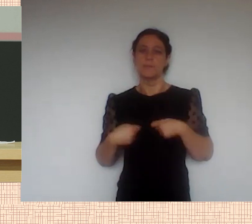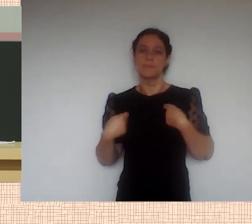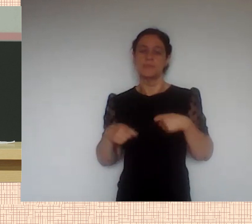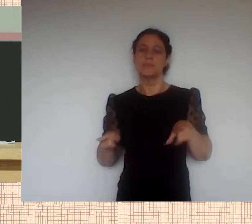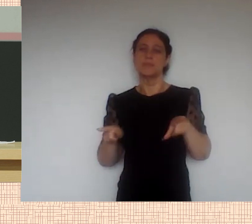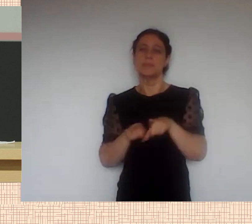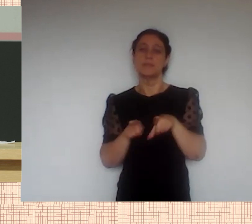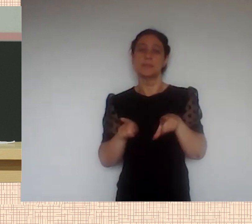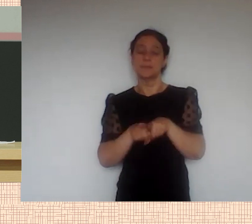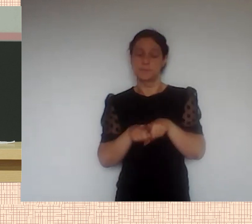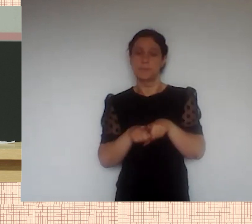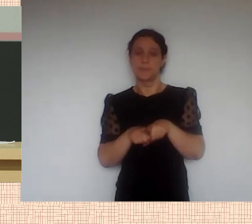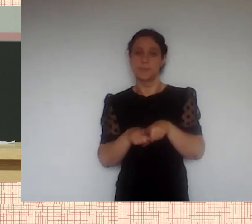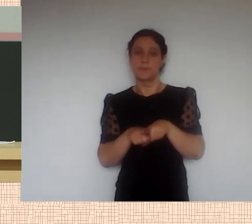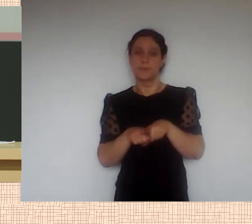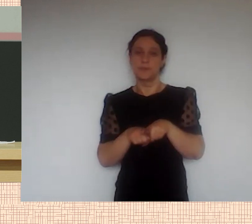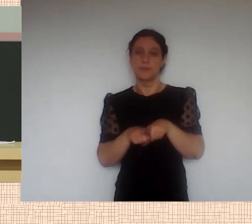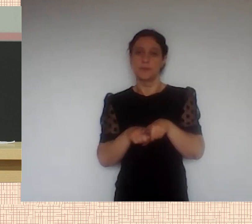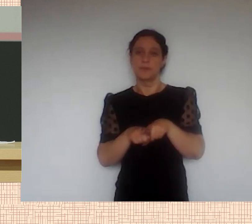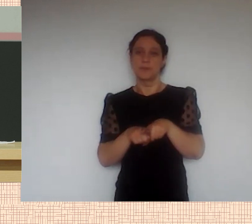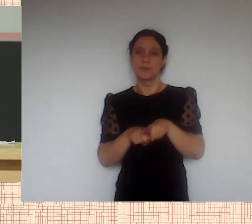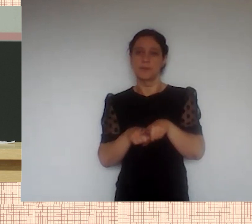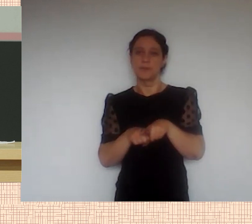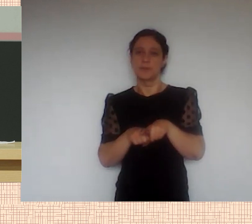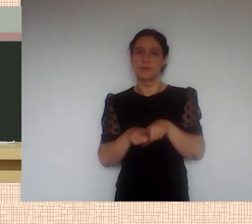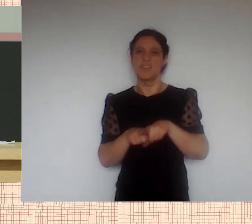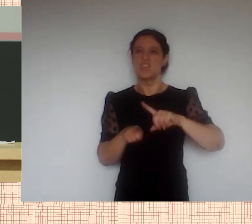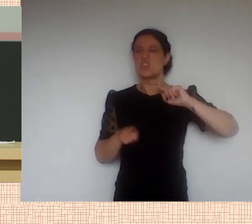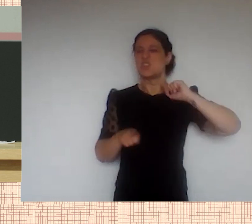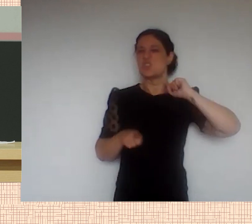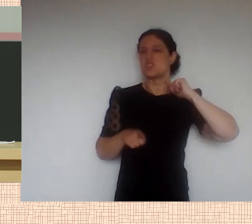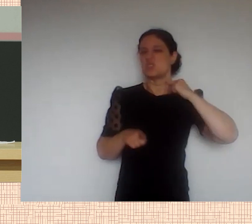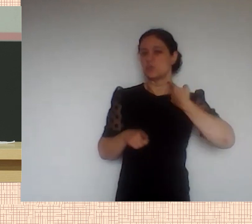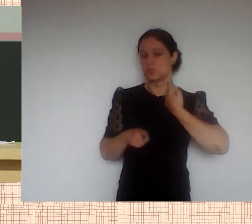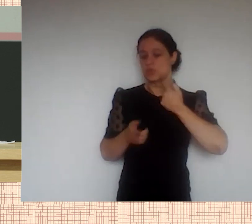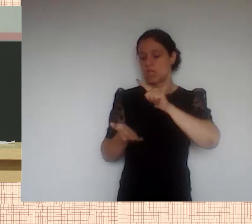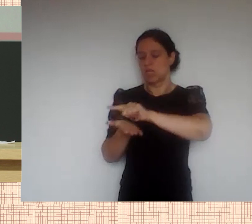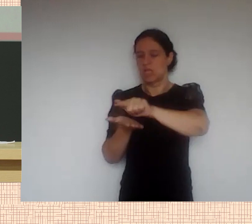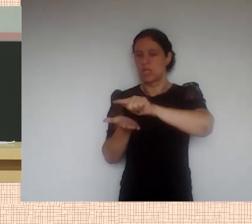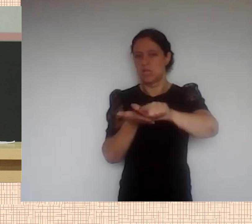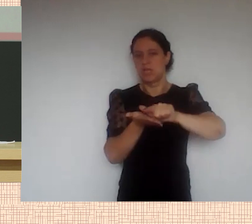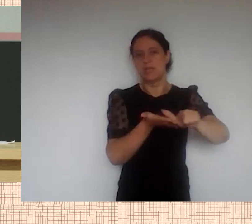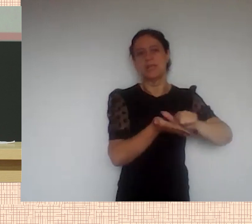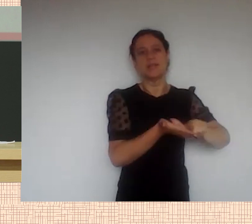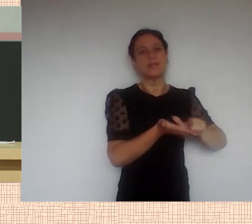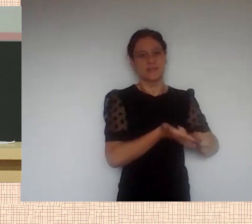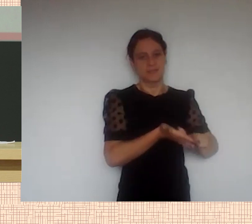Ele precisa levar o lixo de cada célula,